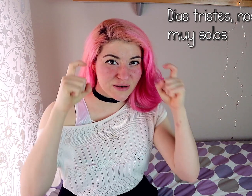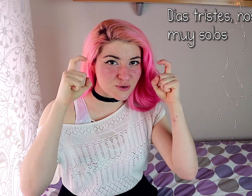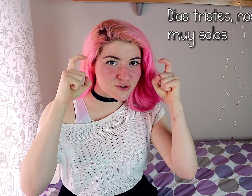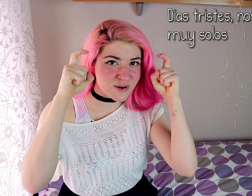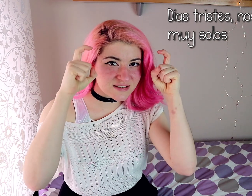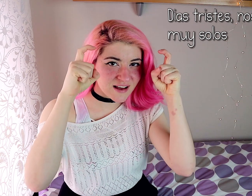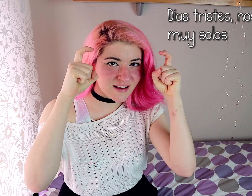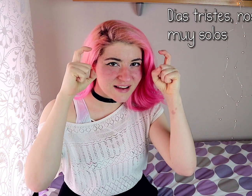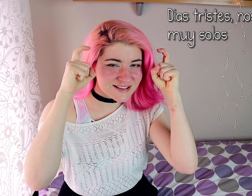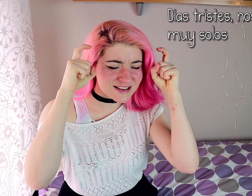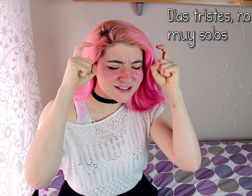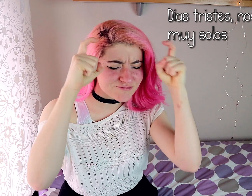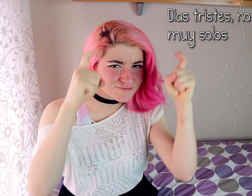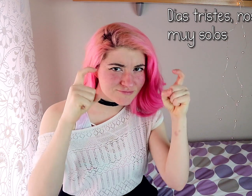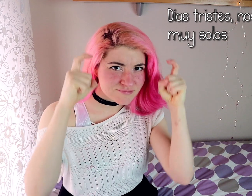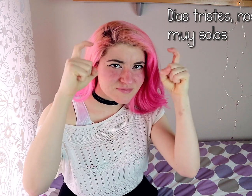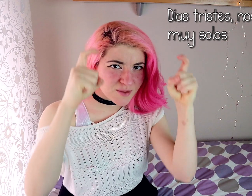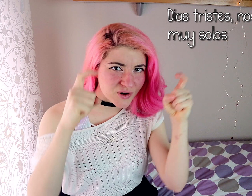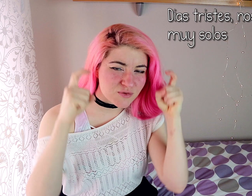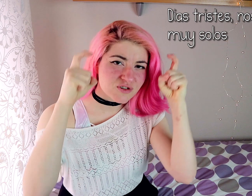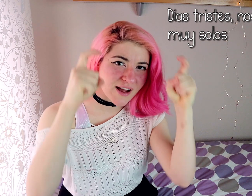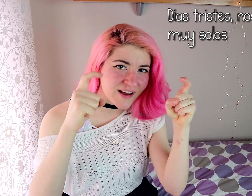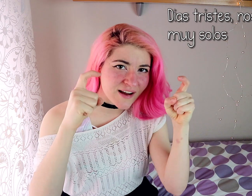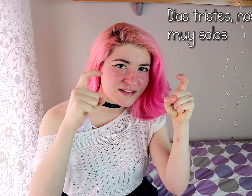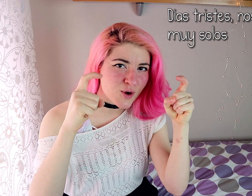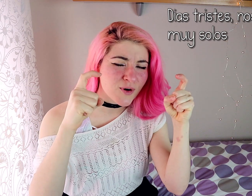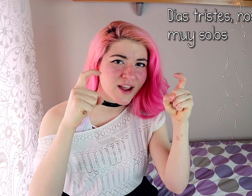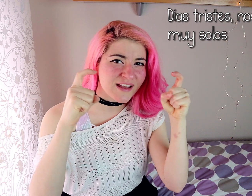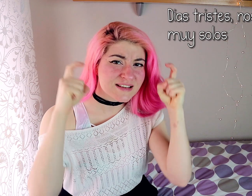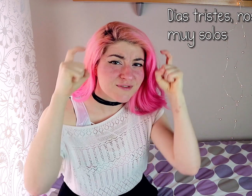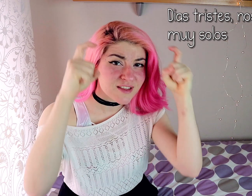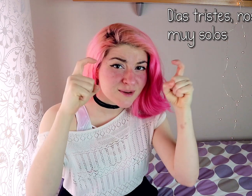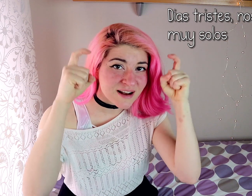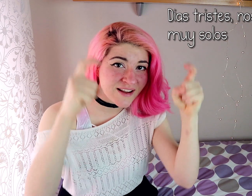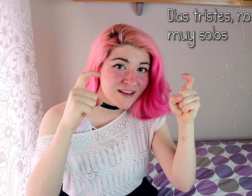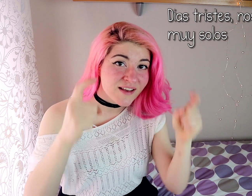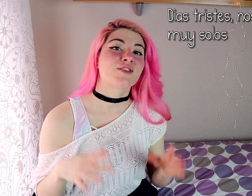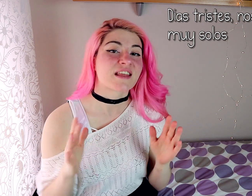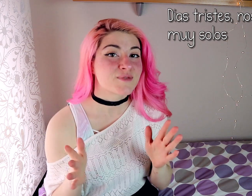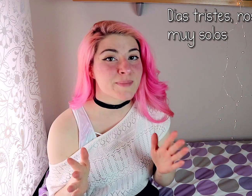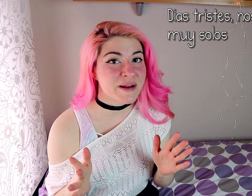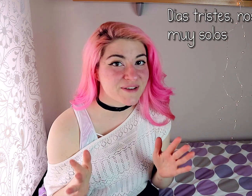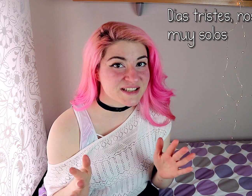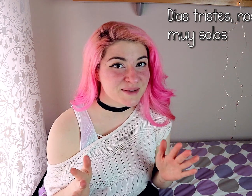nos cuesta es así. Y ponemos cara así como que es difícil, ¿vale? Entonces hacemos la primera frase.